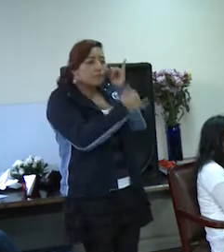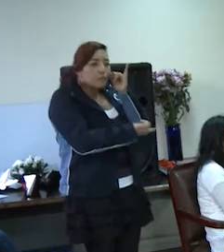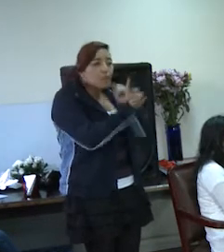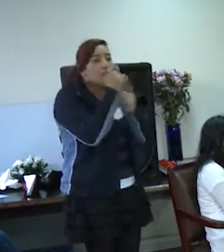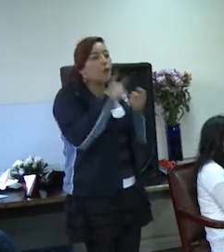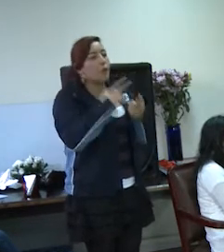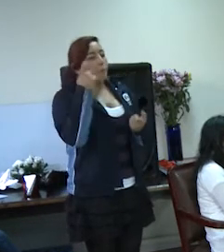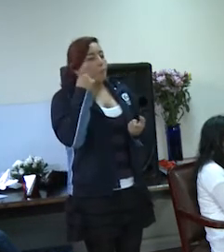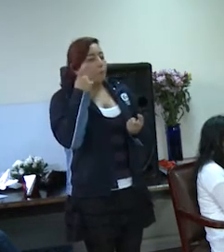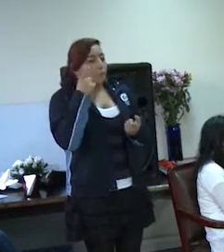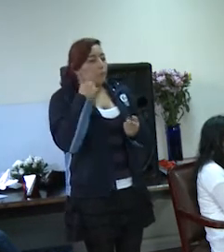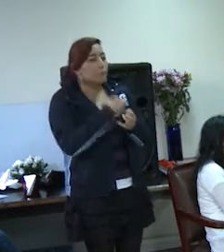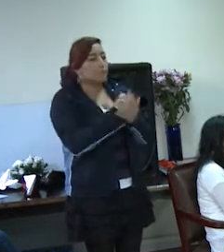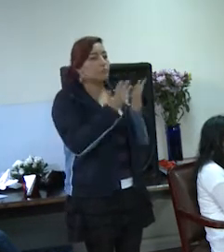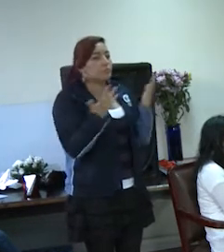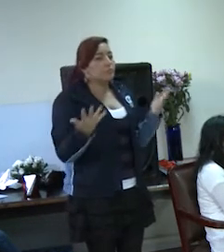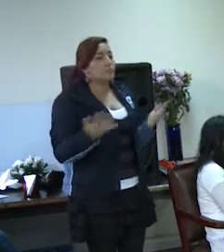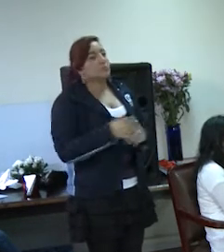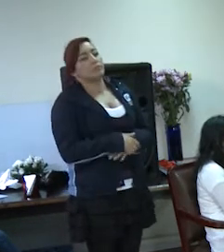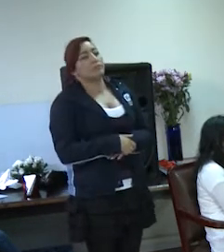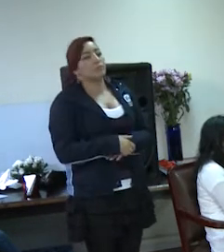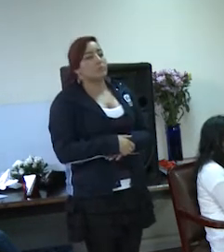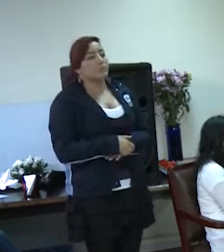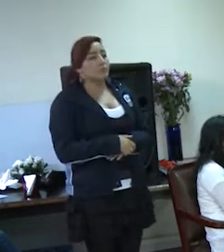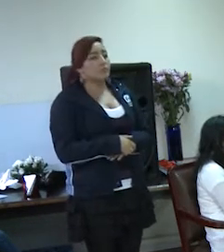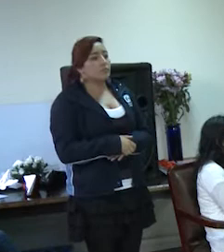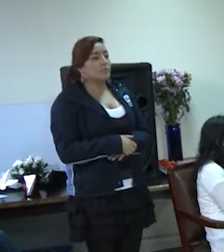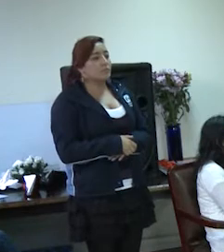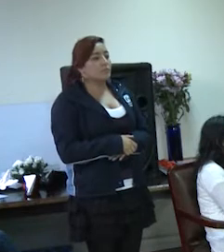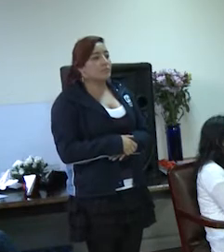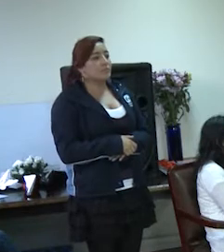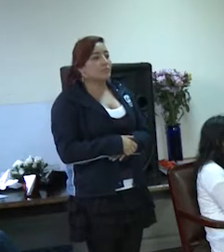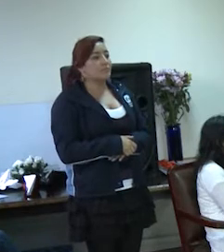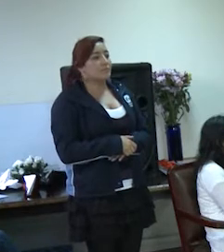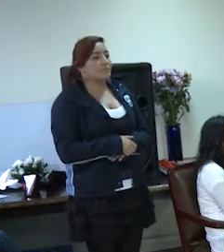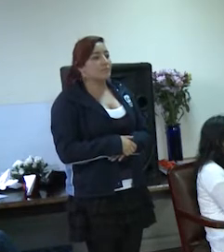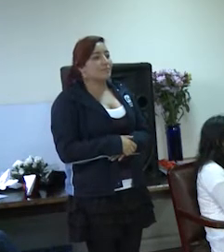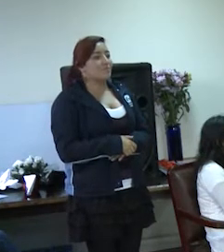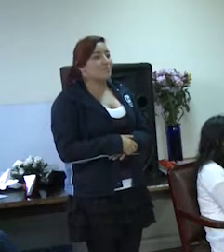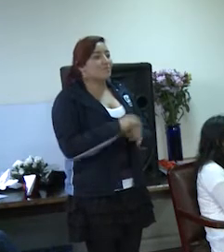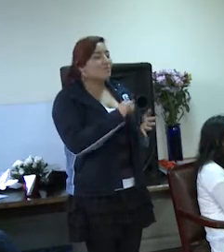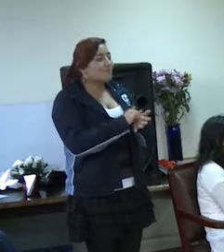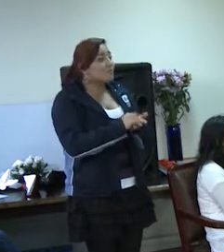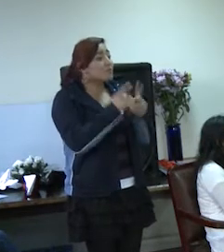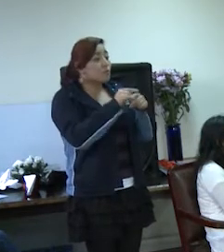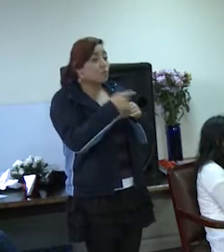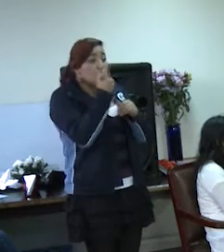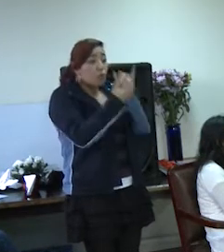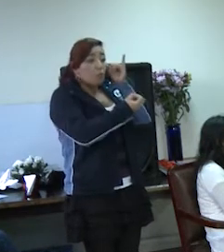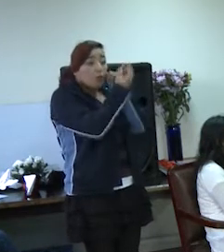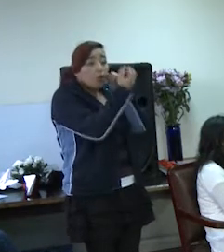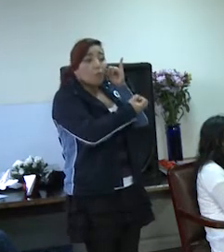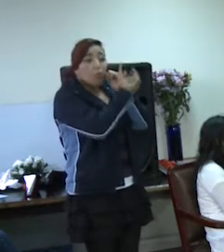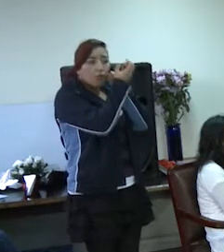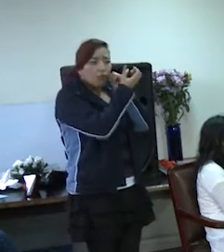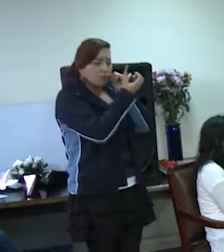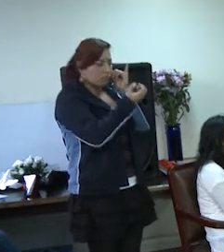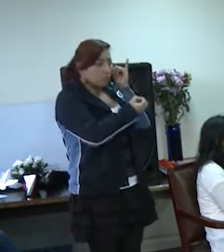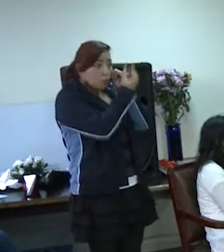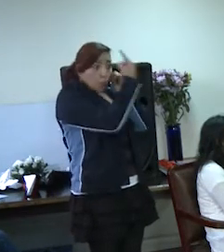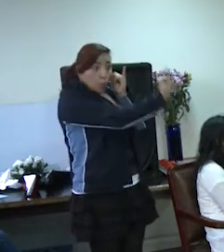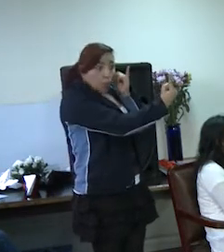pensamientos en plural, en ese mismo sentido, y ya no hablamos solamente de pedagogía, sino de